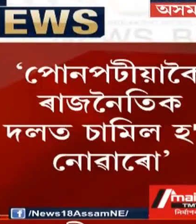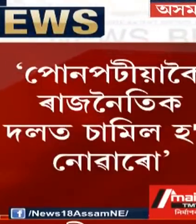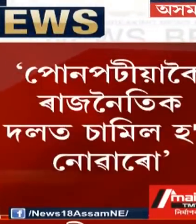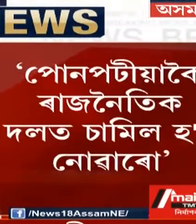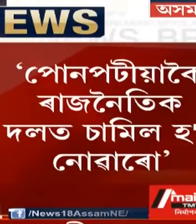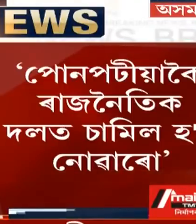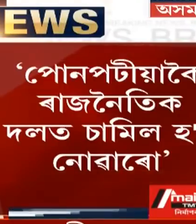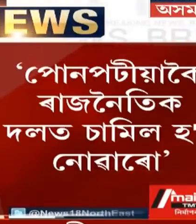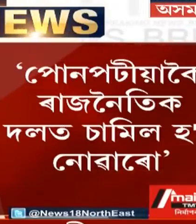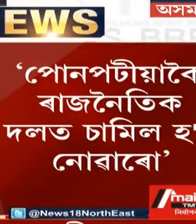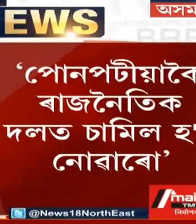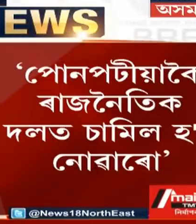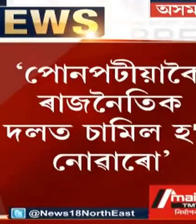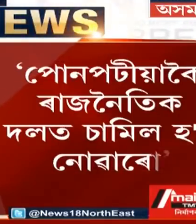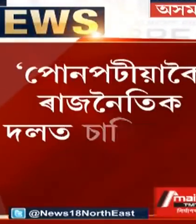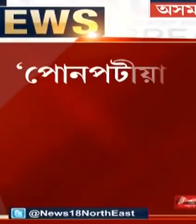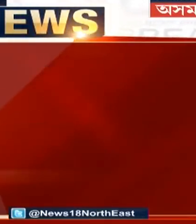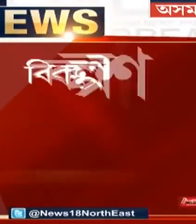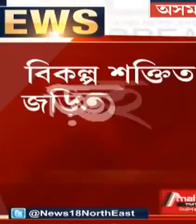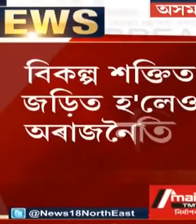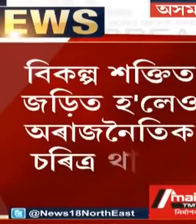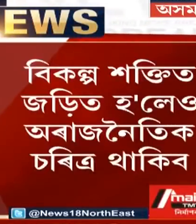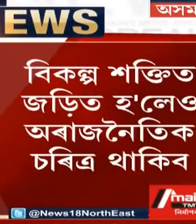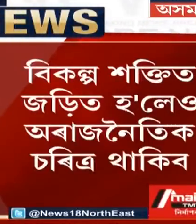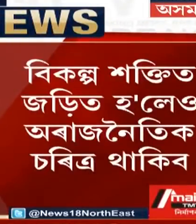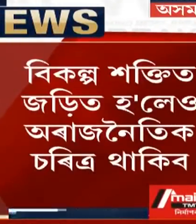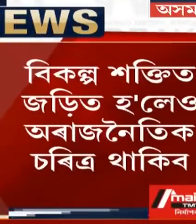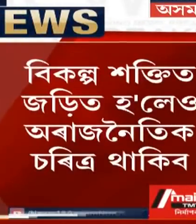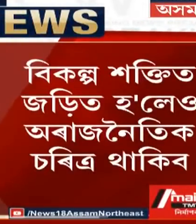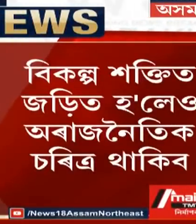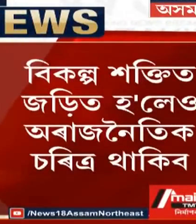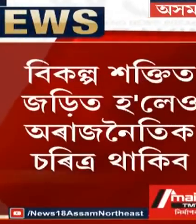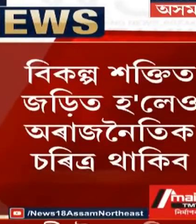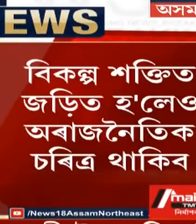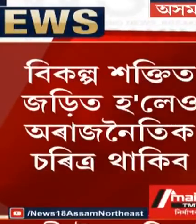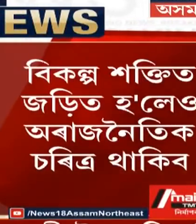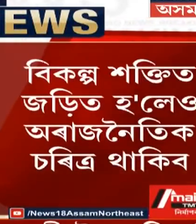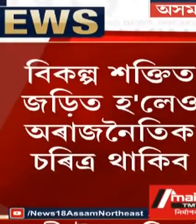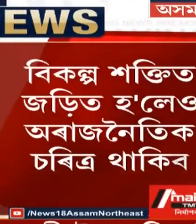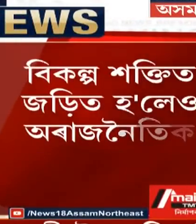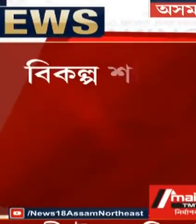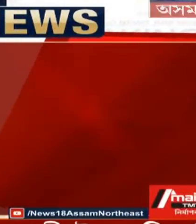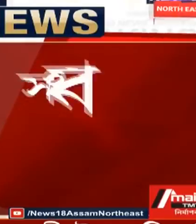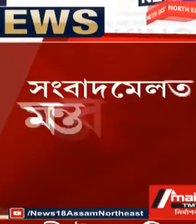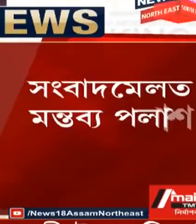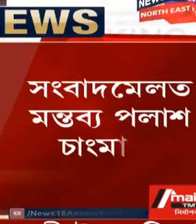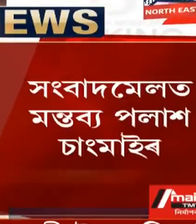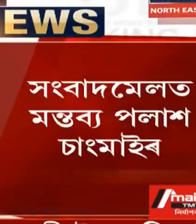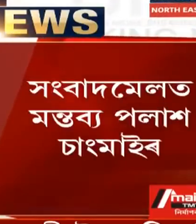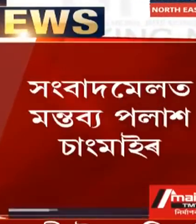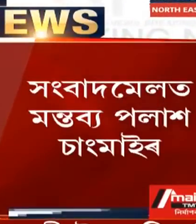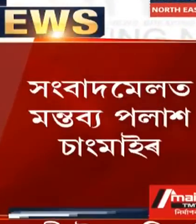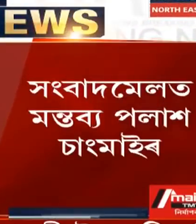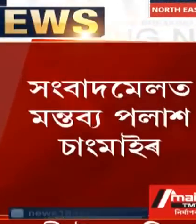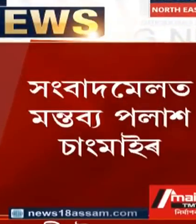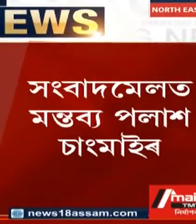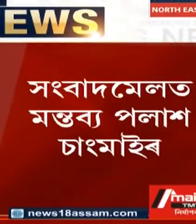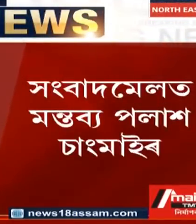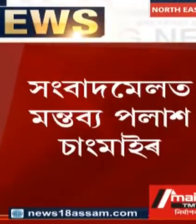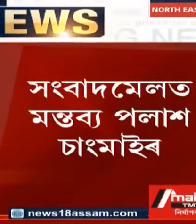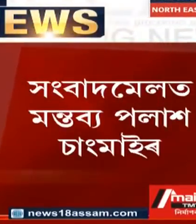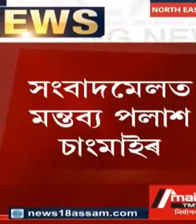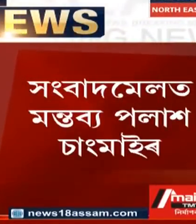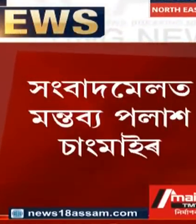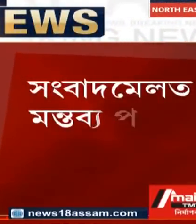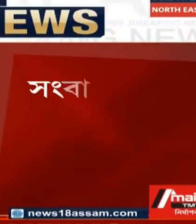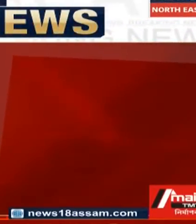বিষ্পাপ্য বিয়পাবলৈ চেষ্টা করে সেই রাজনৈতিক শক্তি পরাভূত করব পৰাকৈ এক বিকল্প রাজনৈতিক শক্তি নিশ্চিতভাবে অসমত প্রয়োজন আছে।